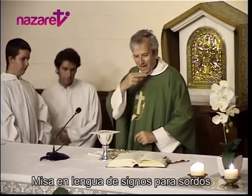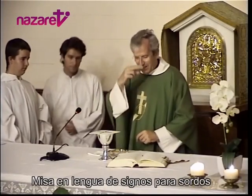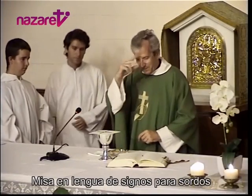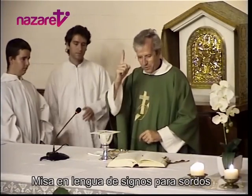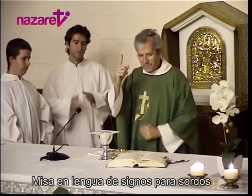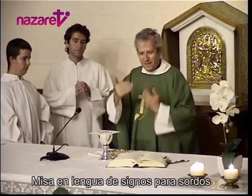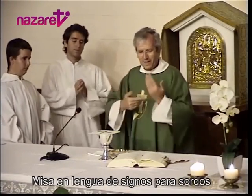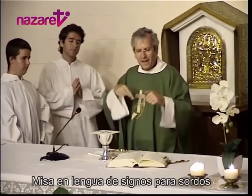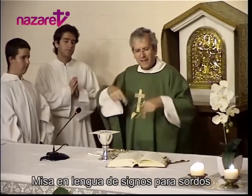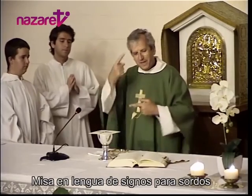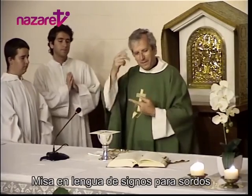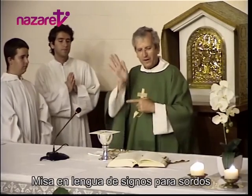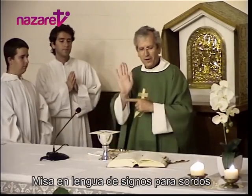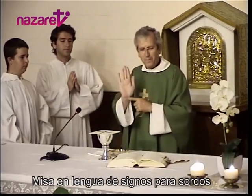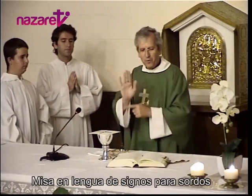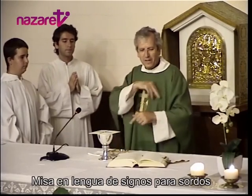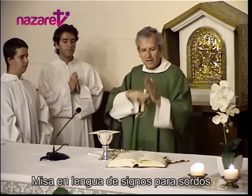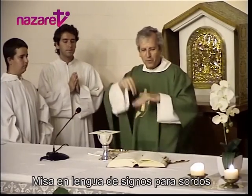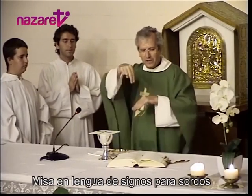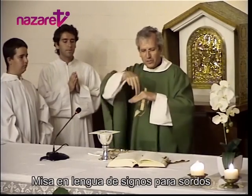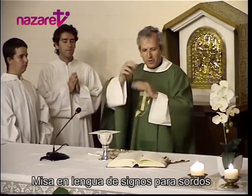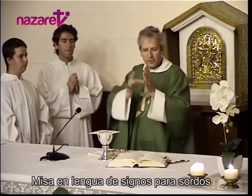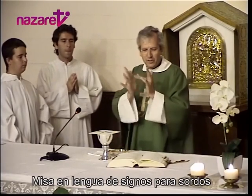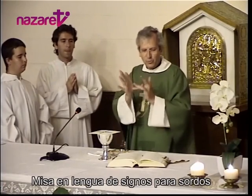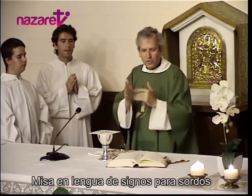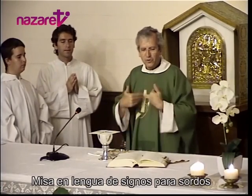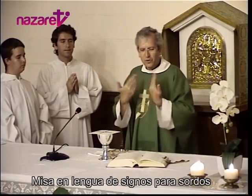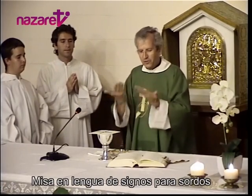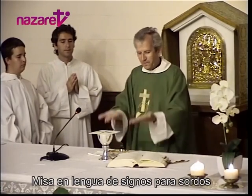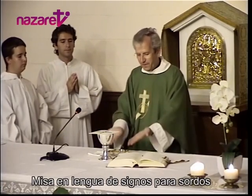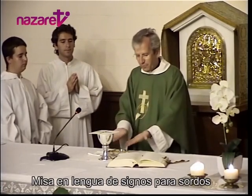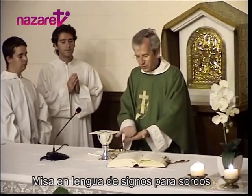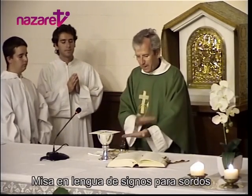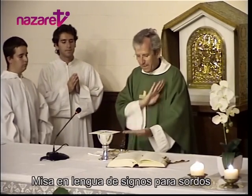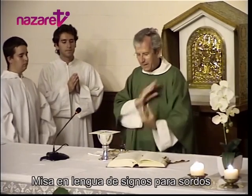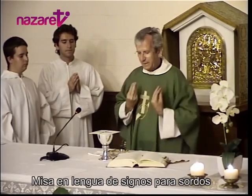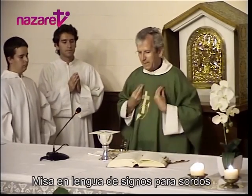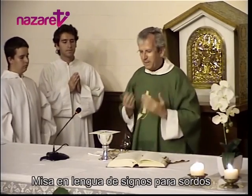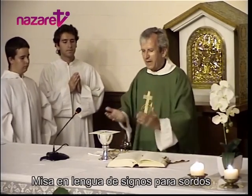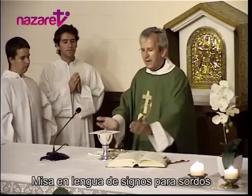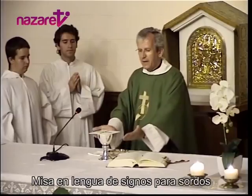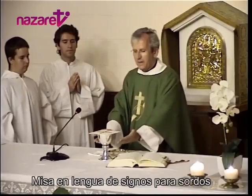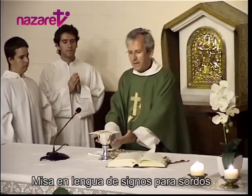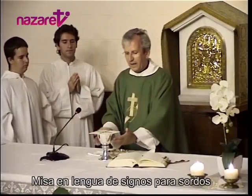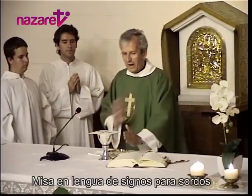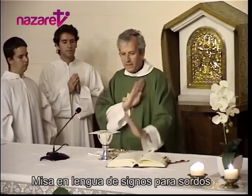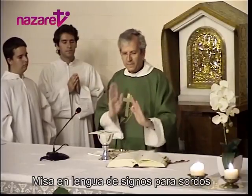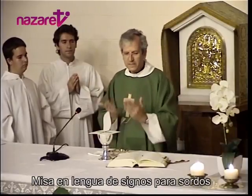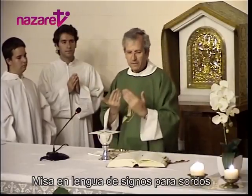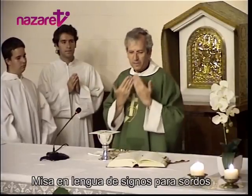Así pues, Padre, al celebrar ahora el memorial de la muerte y resurrección de tu Hijo, te ofrecemos el pan de vida y el cáliz de salvación,